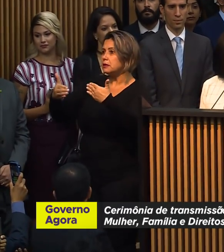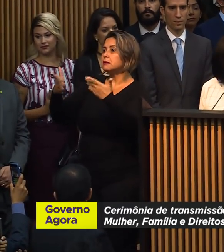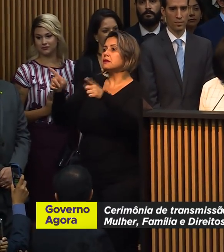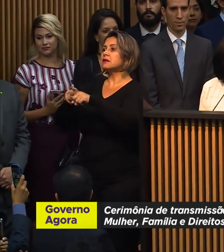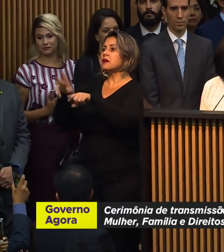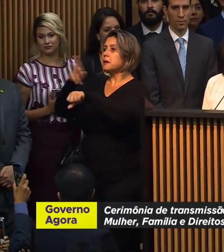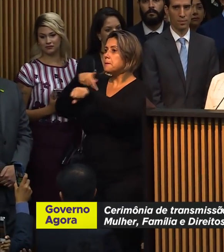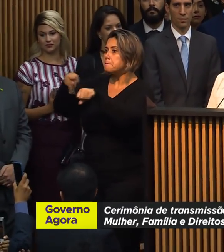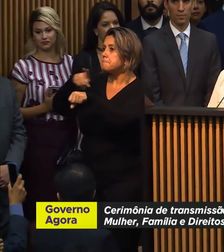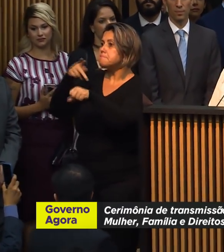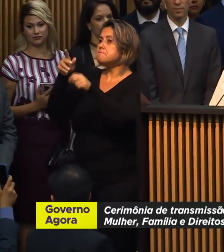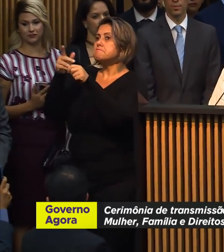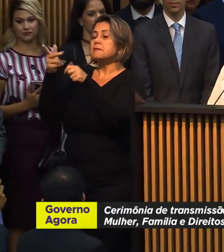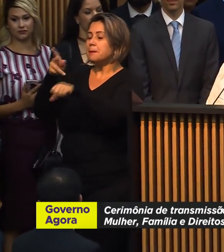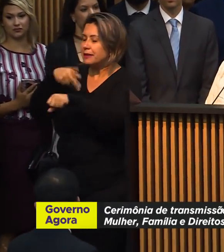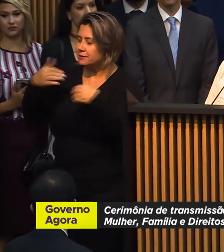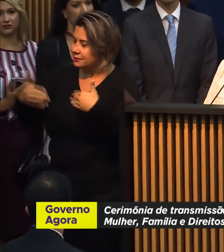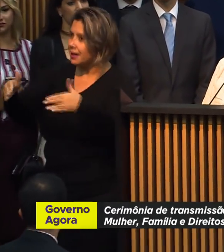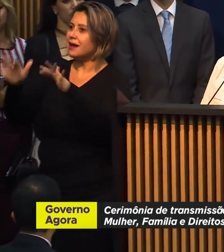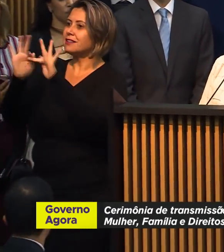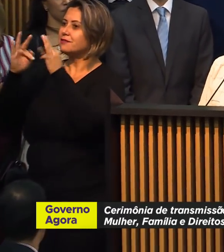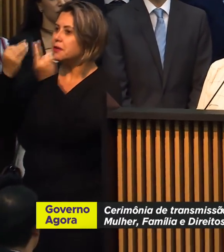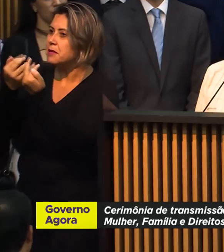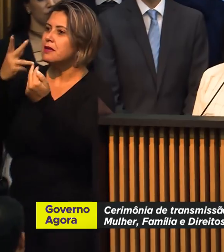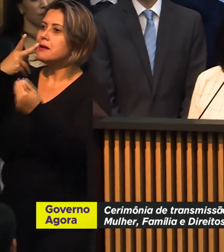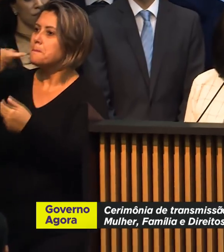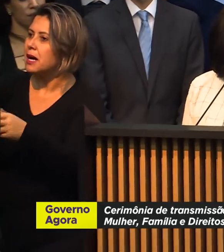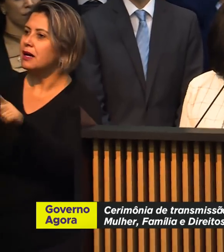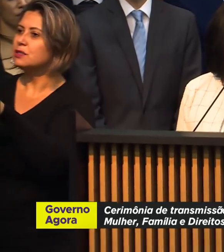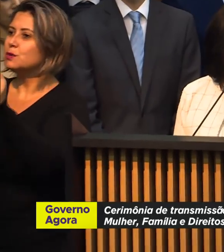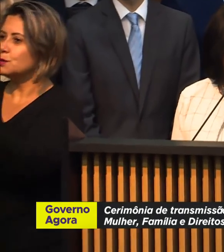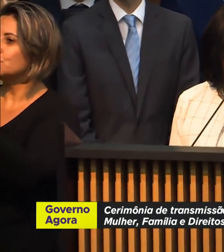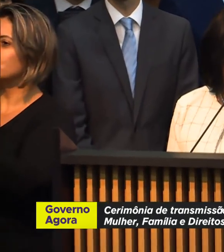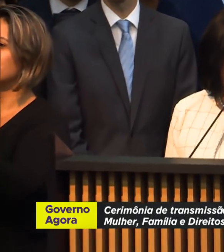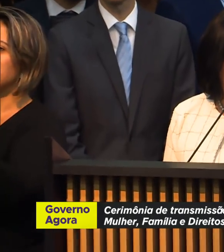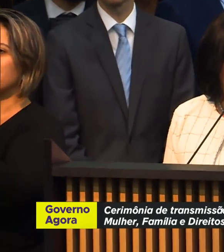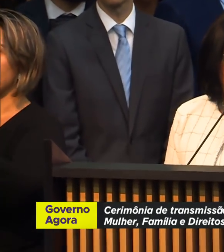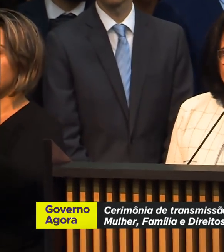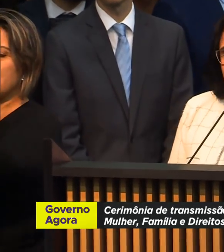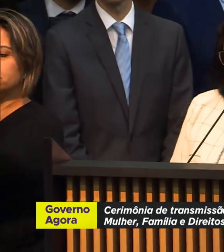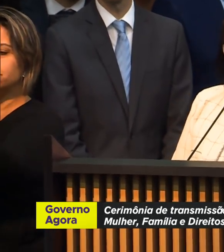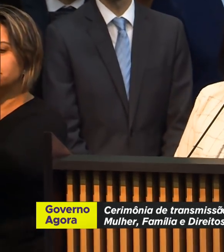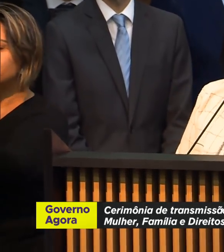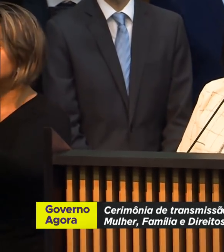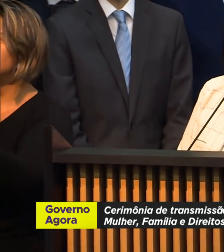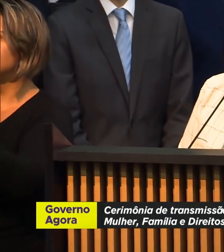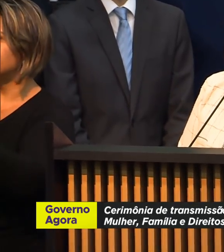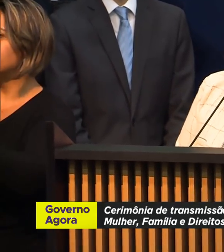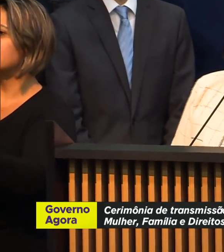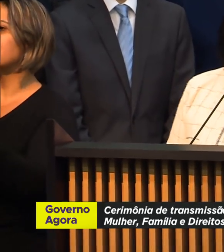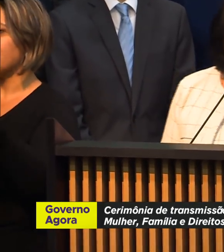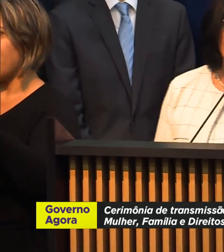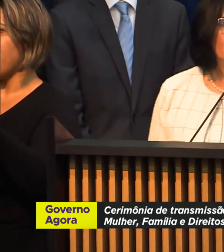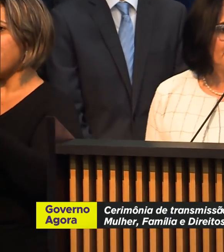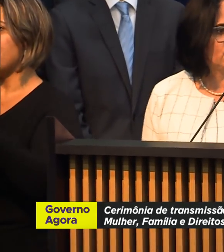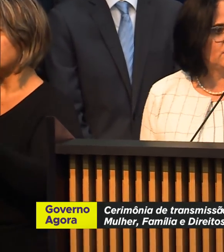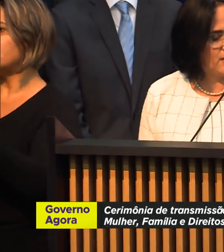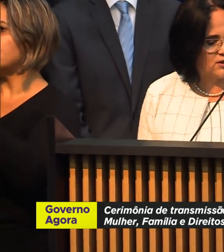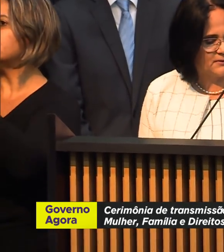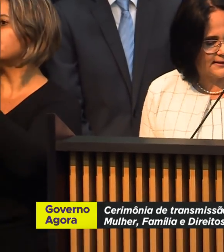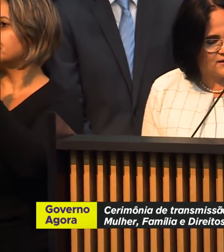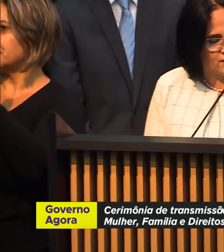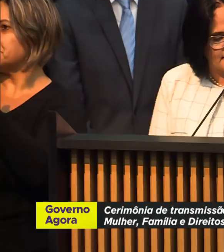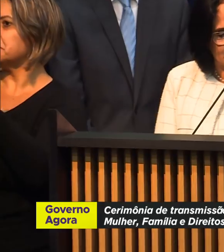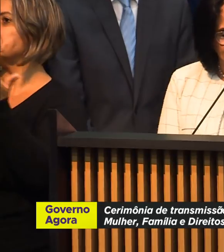pais, famílias, todos juntos, no combate ao suicídio e à automutilação. E essa é uma das metas desse ministério para